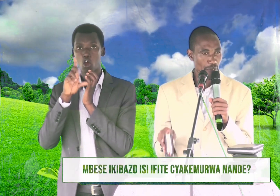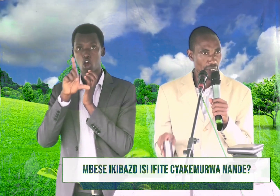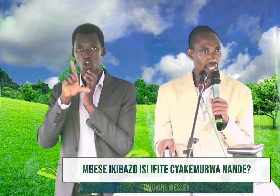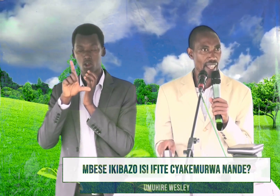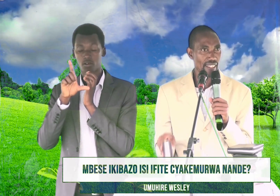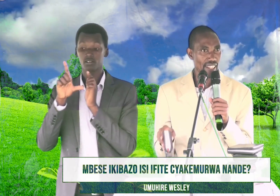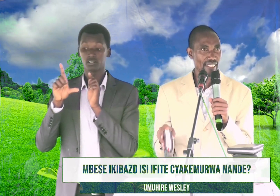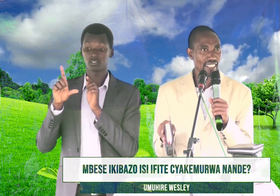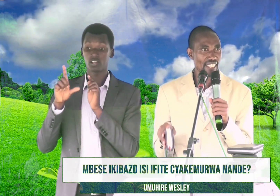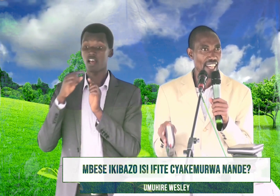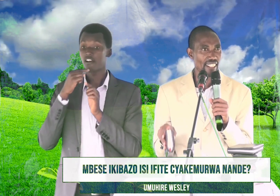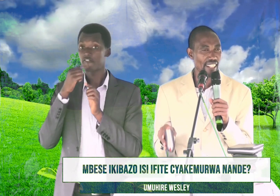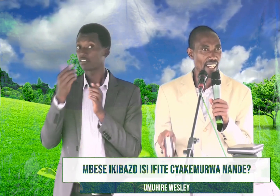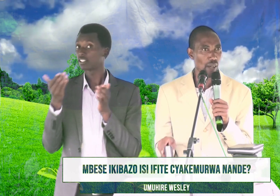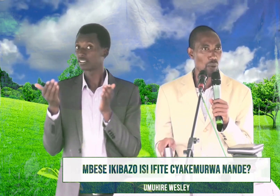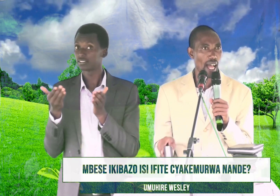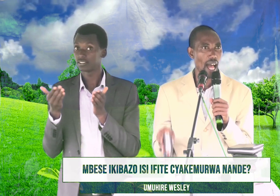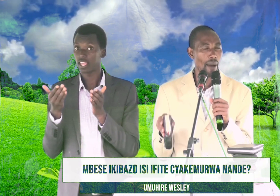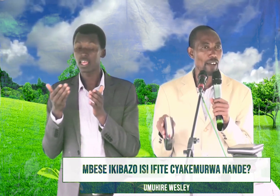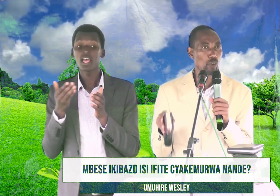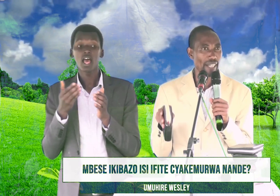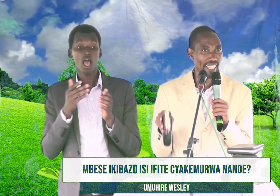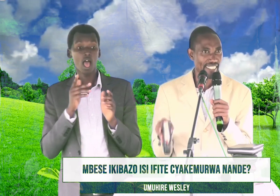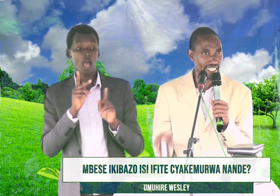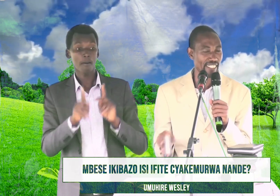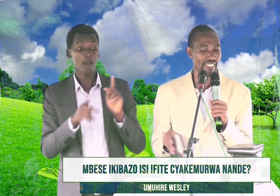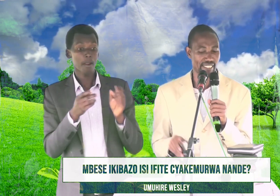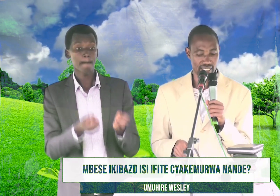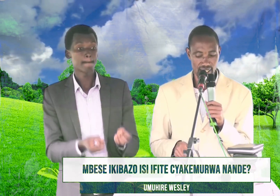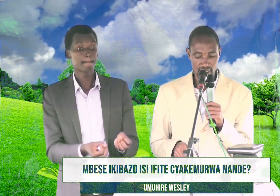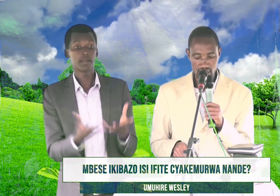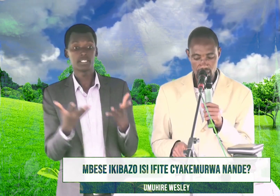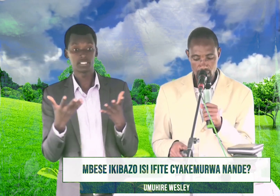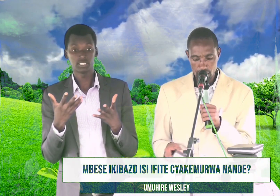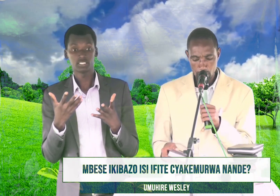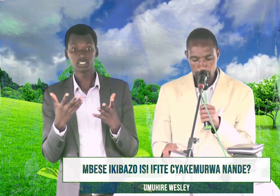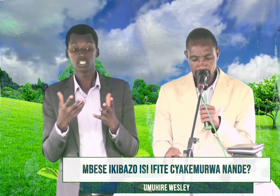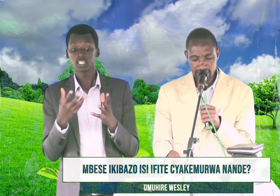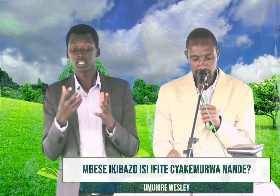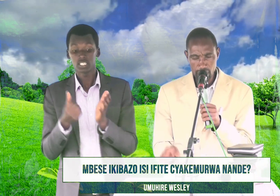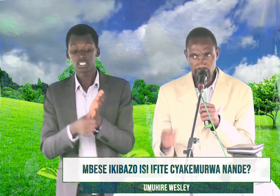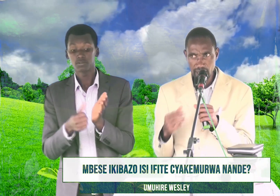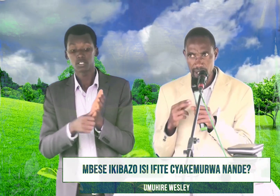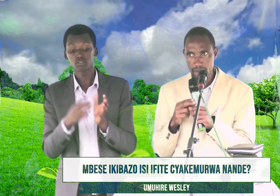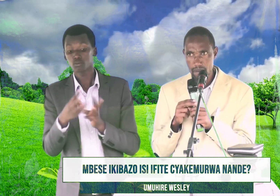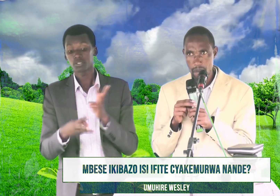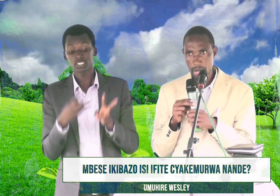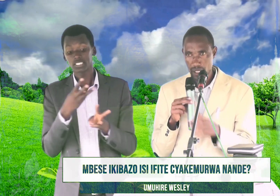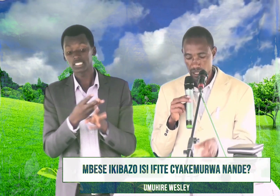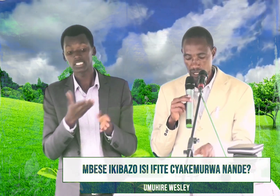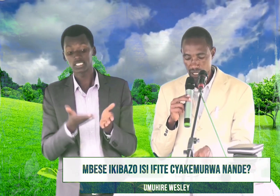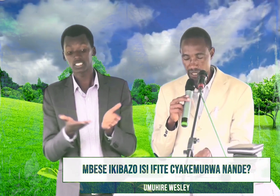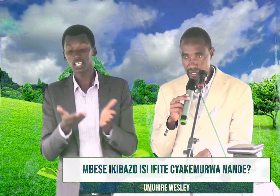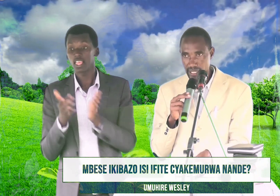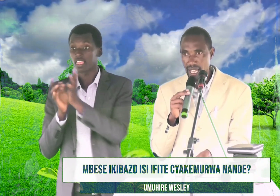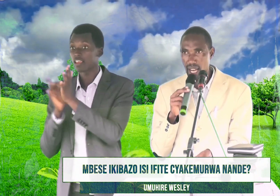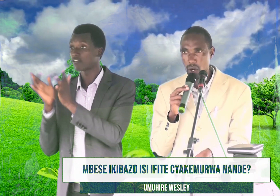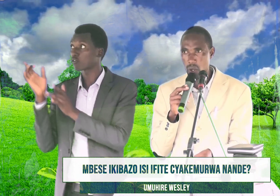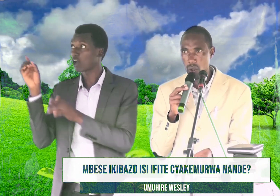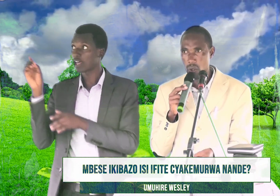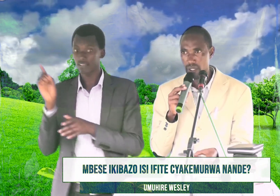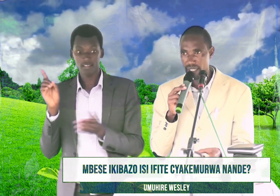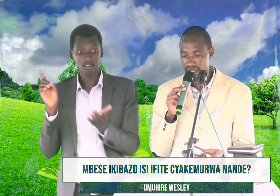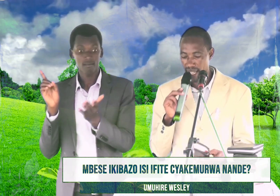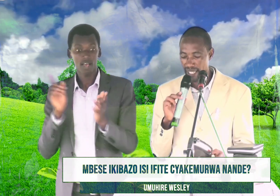ikibazo isi ifite Yesu azarinda agaruka abantu batakizi. Mu Batesalonike igice